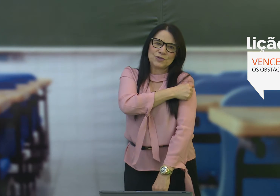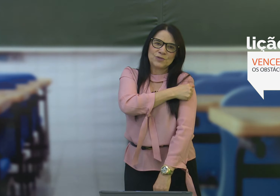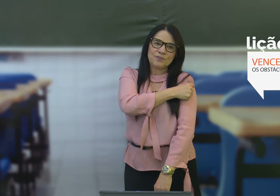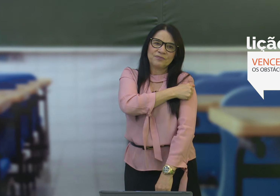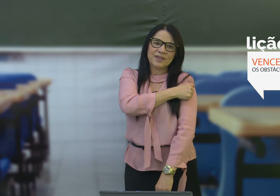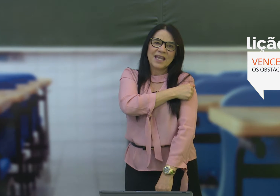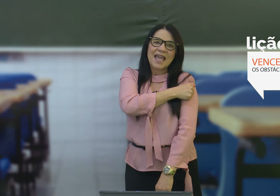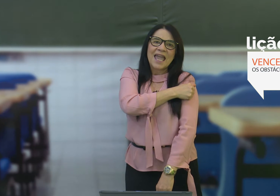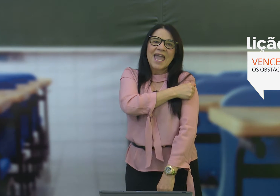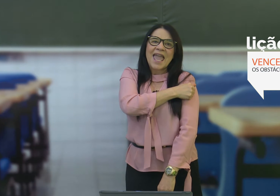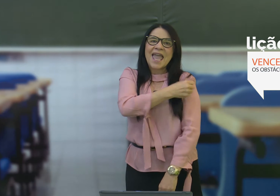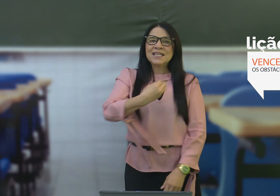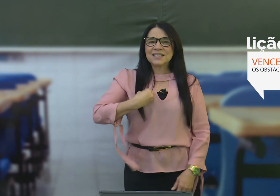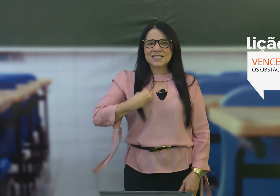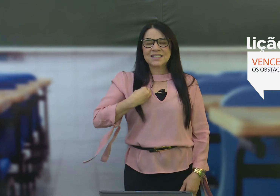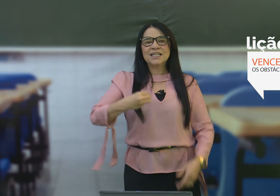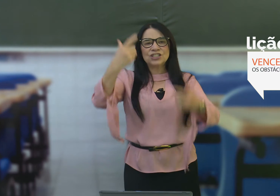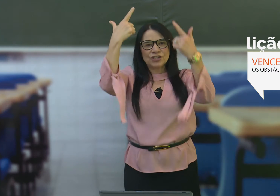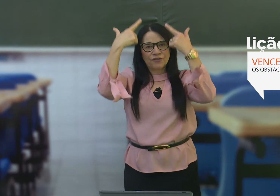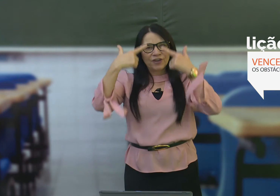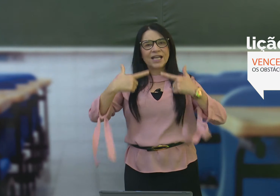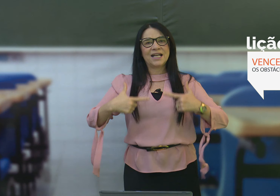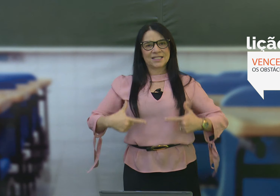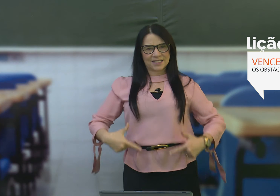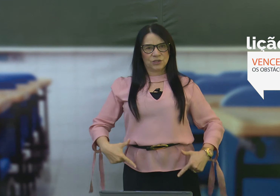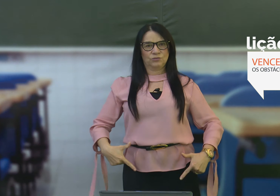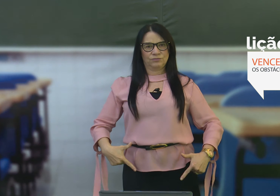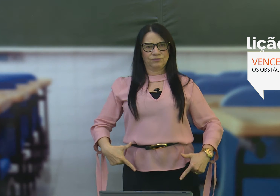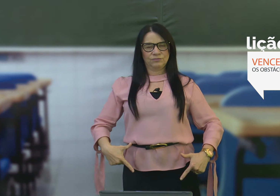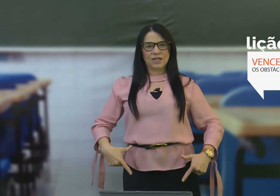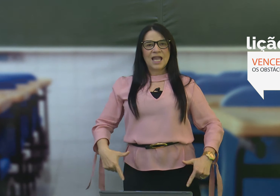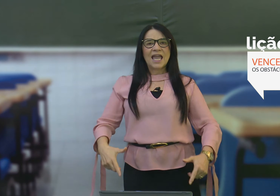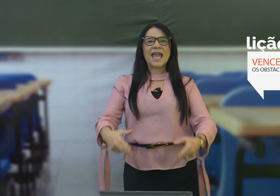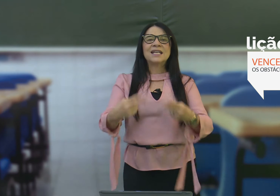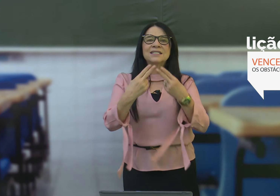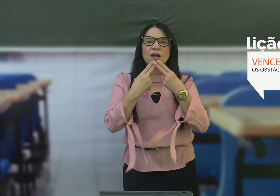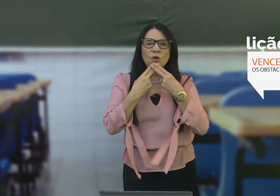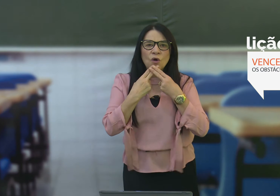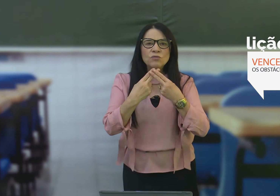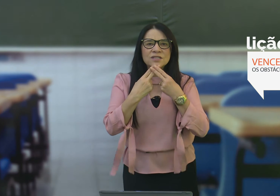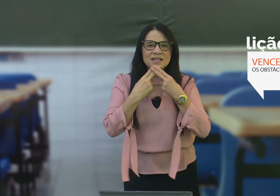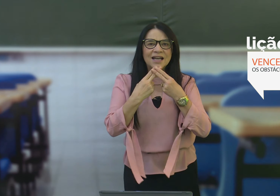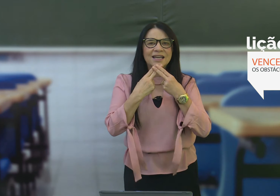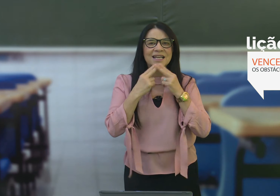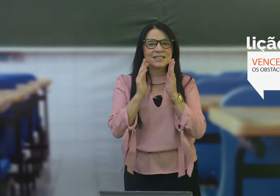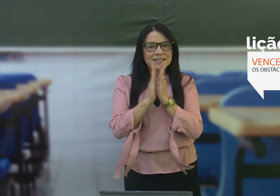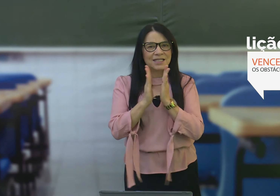Alunos, essa santificação, essa